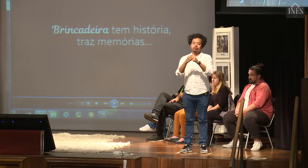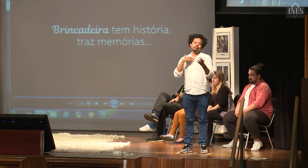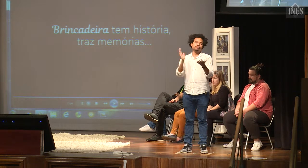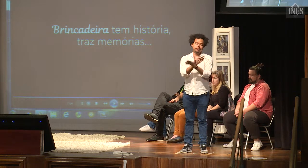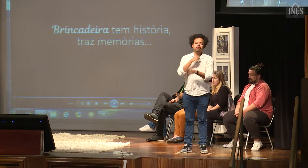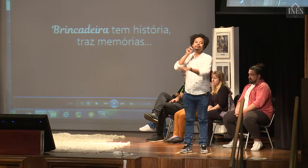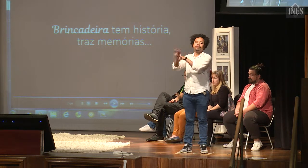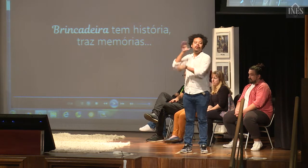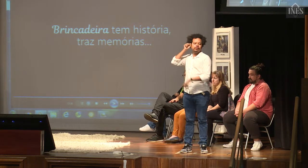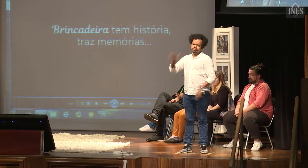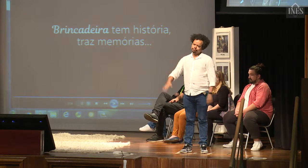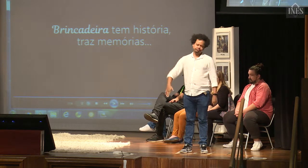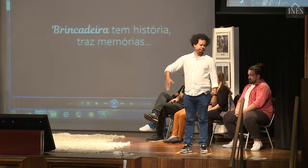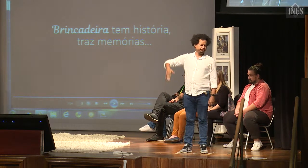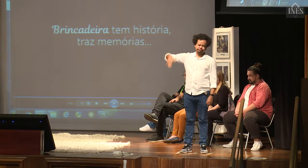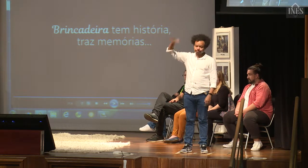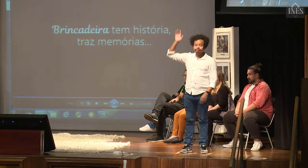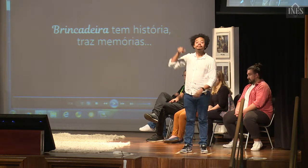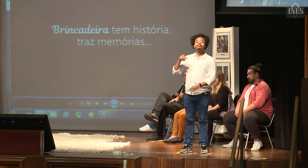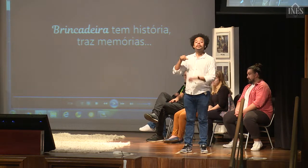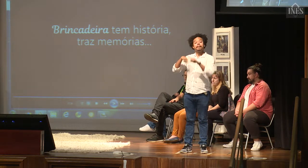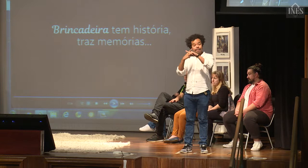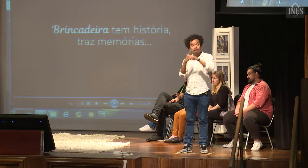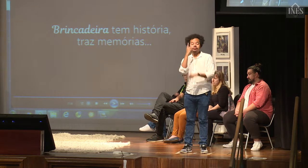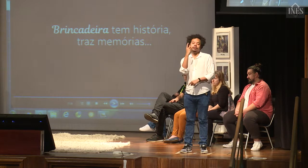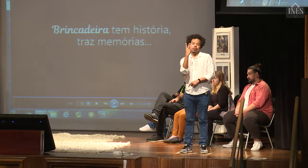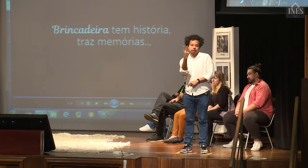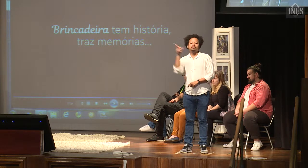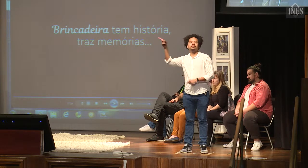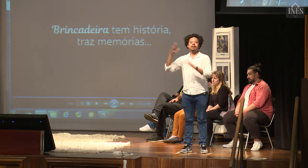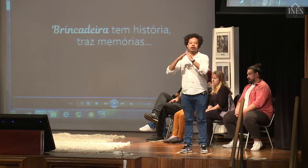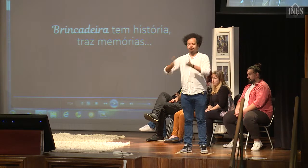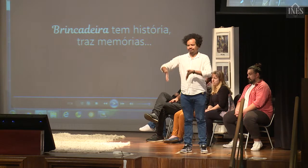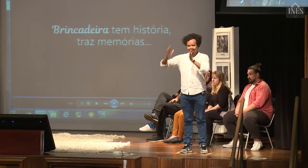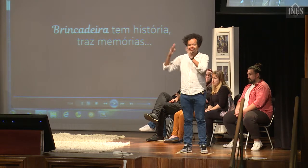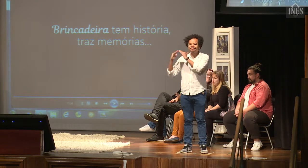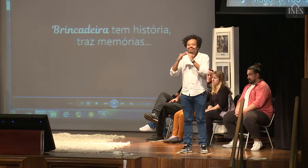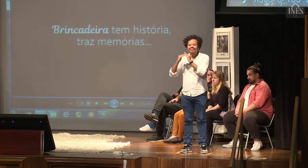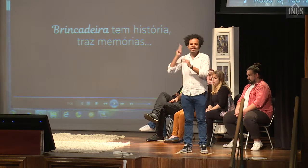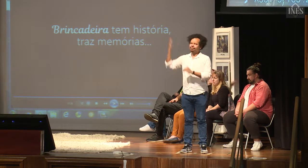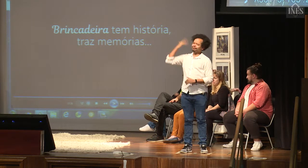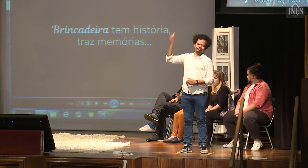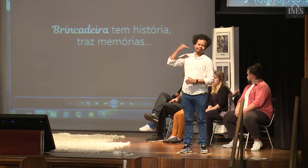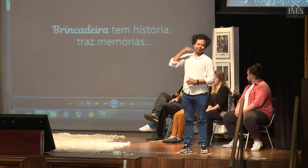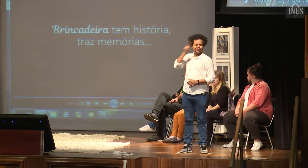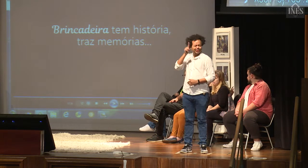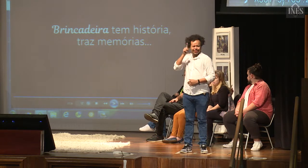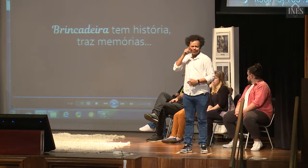vestibular. E sempre estudei junto com os ouvintes. Mas teve um período ao lado da minha casa, um vizinho assim, que